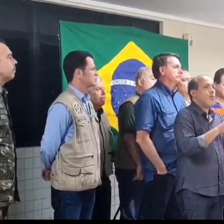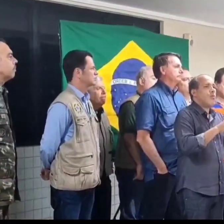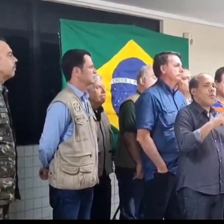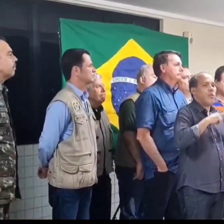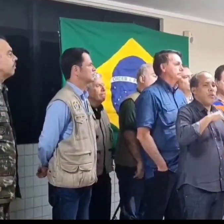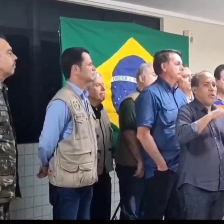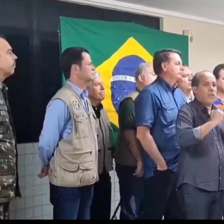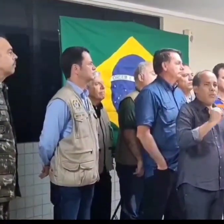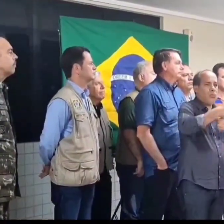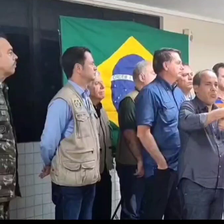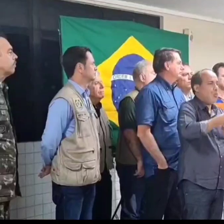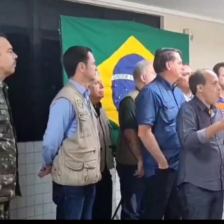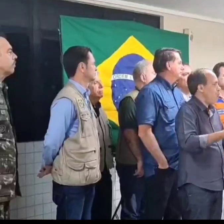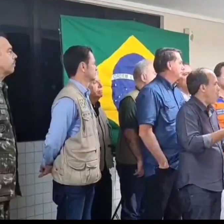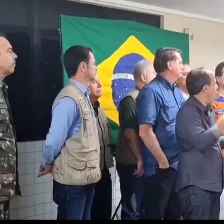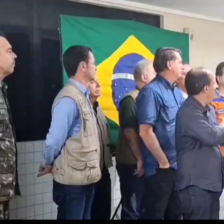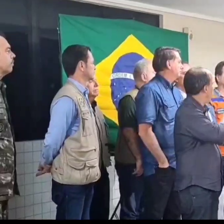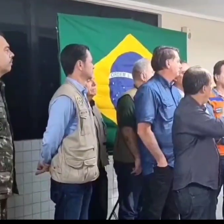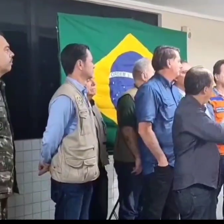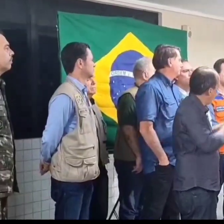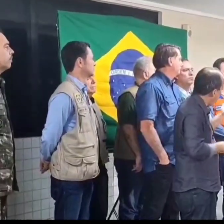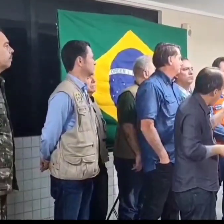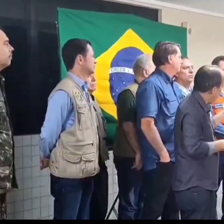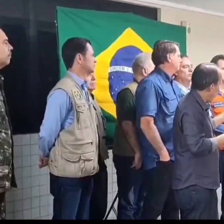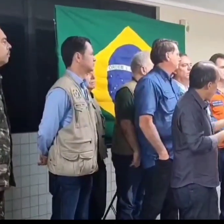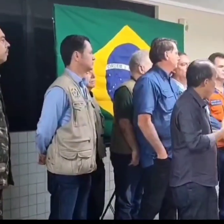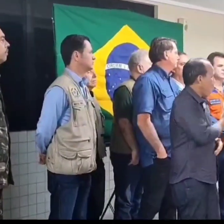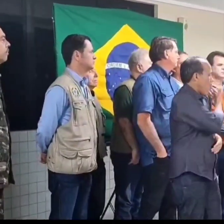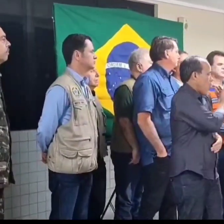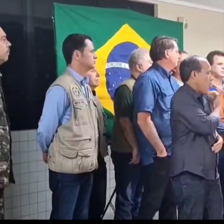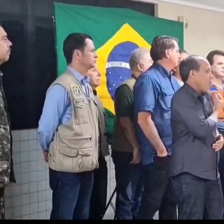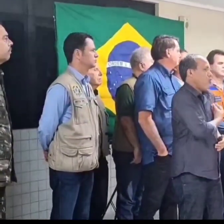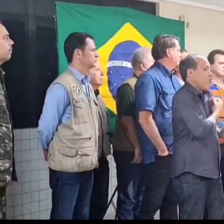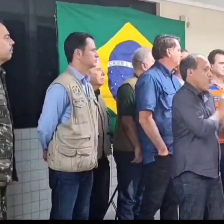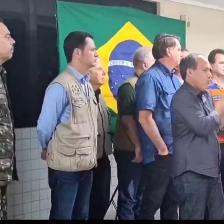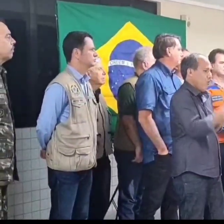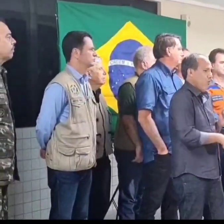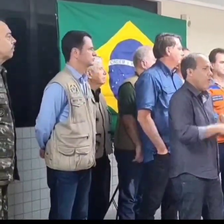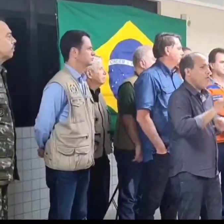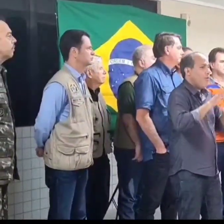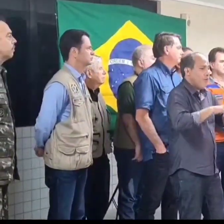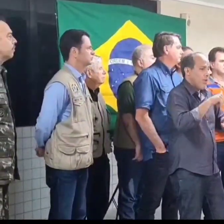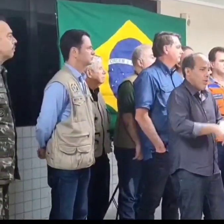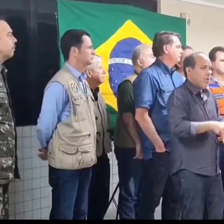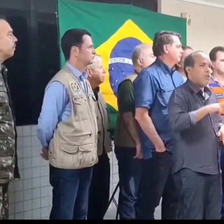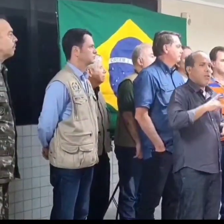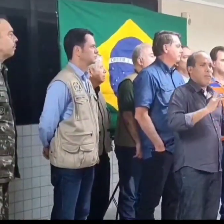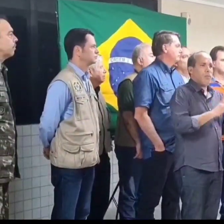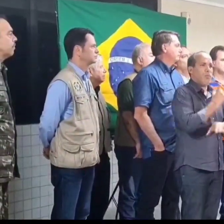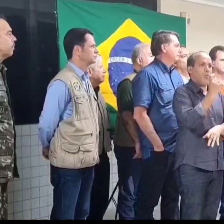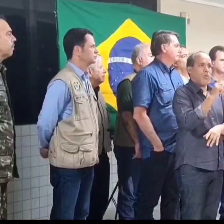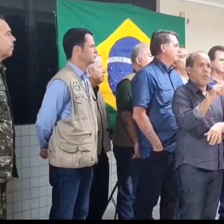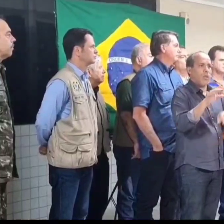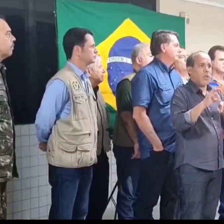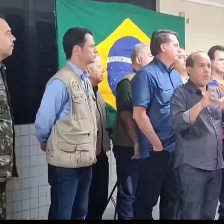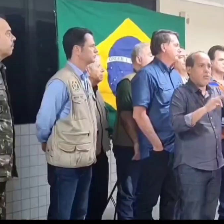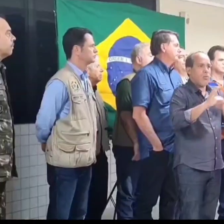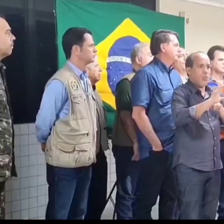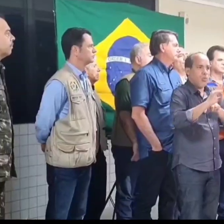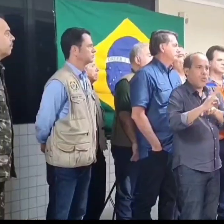Secretário substituto, hoje o secretário titular, o coronel Alexandre Lucas, está aqui comigo. Ele vai ficar aqui já tem uma sala de coordenação